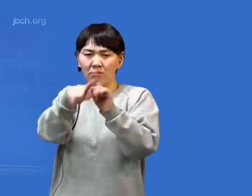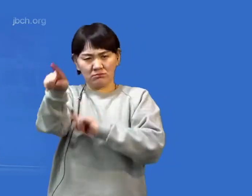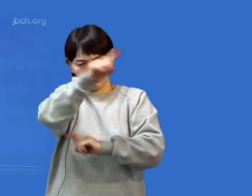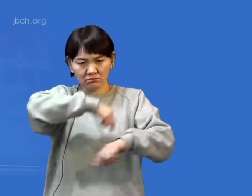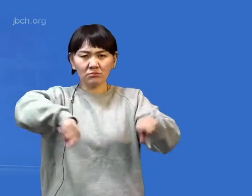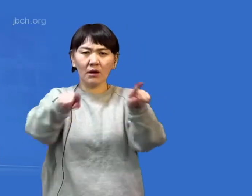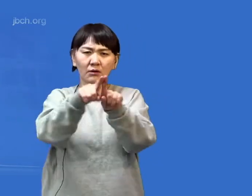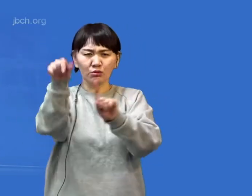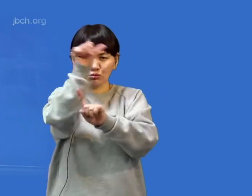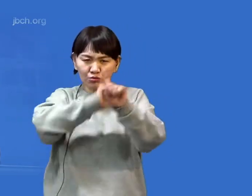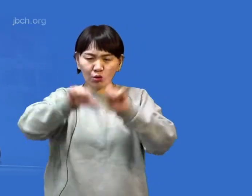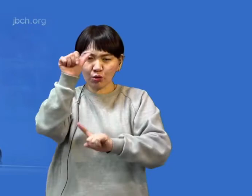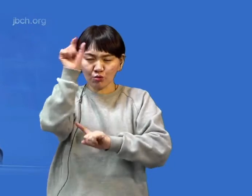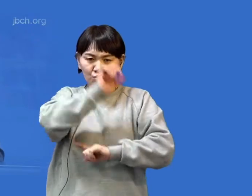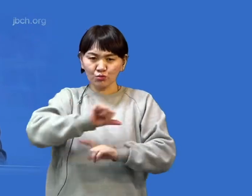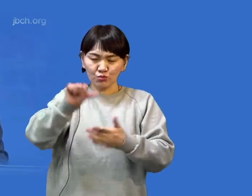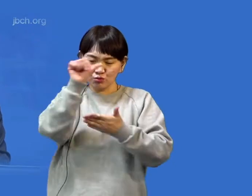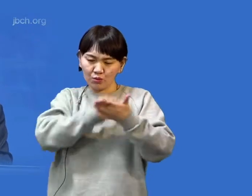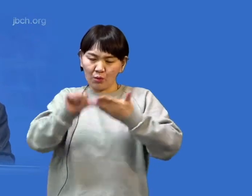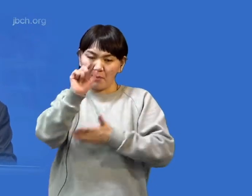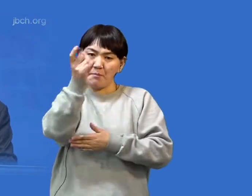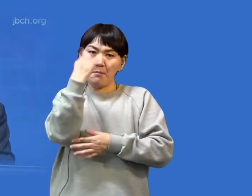адилхан агуулгатай болоо гэж бодож байна.